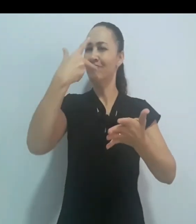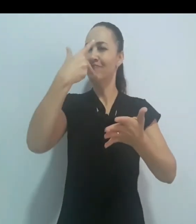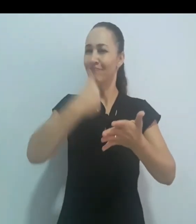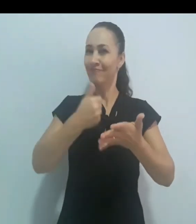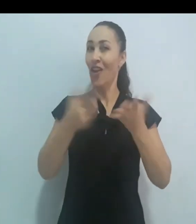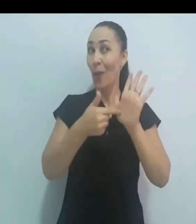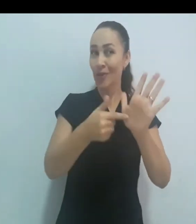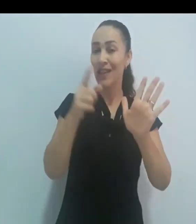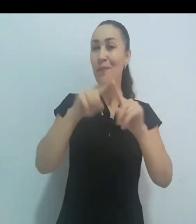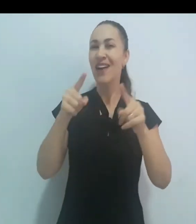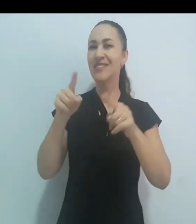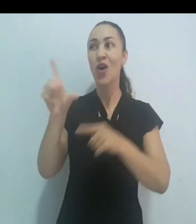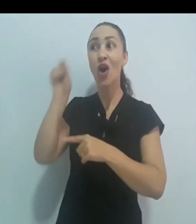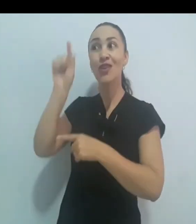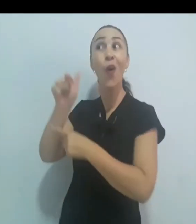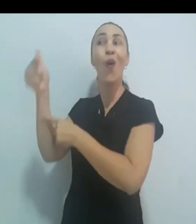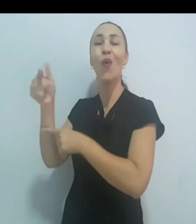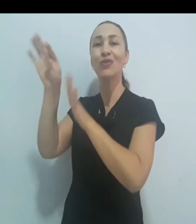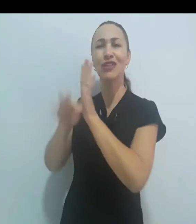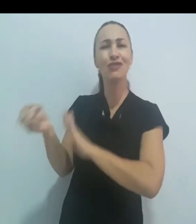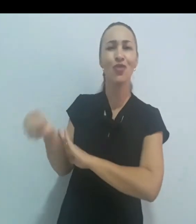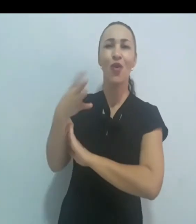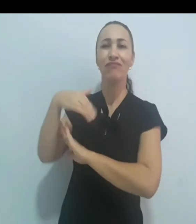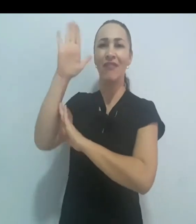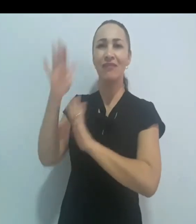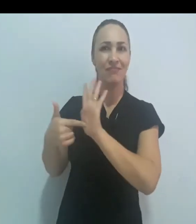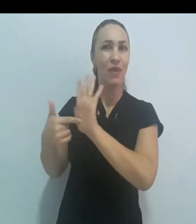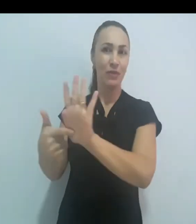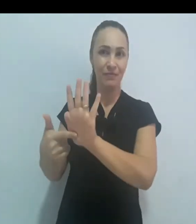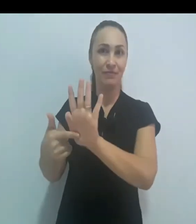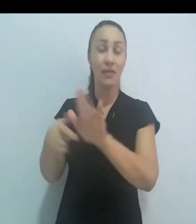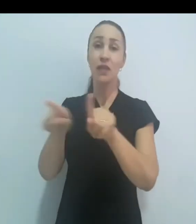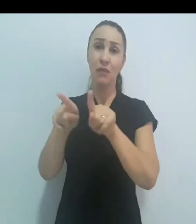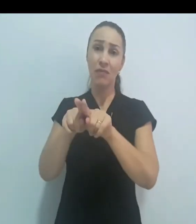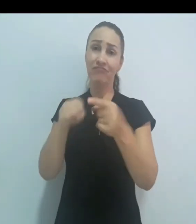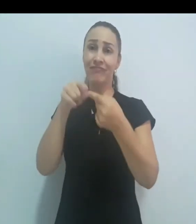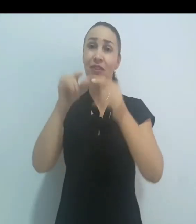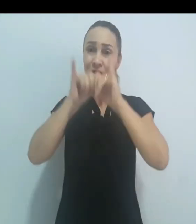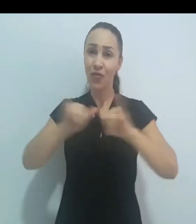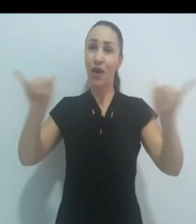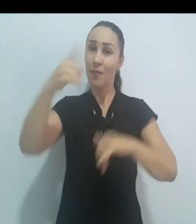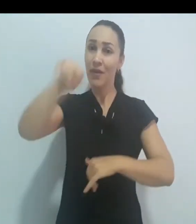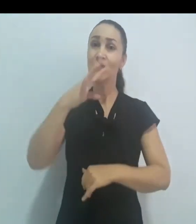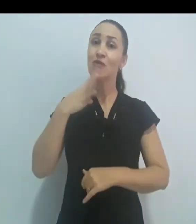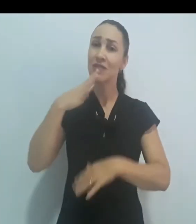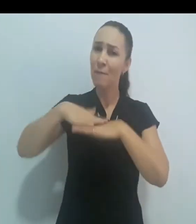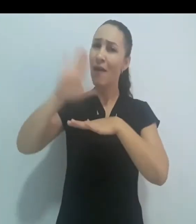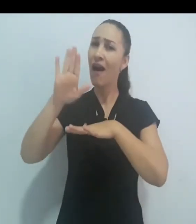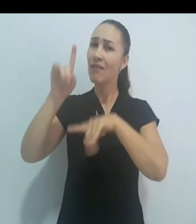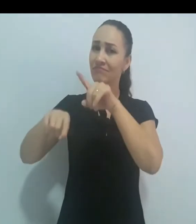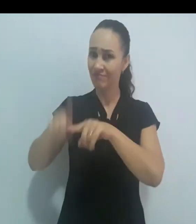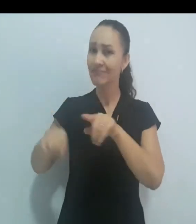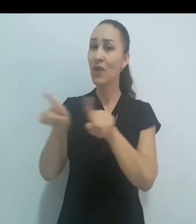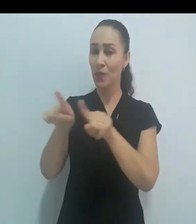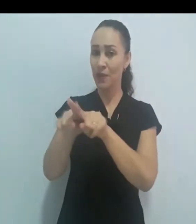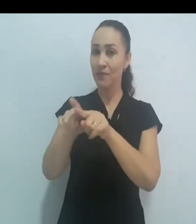indicar para vocês, mas eu preferi pegar um outro texto mais novo, né, até para poder divulgar e vocês conhecerem